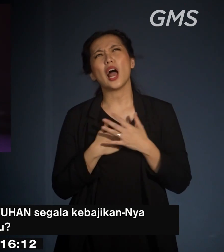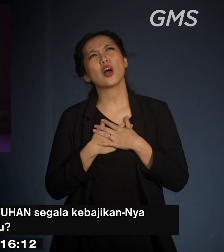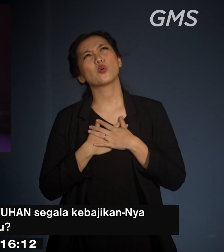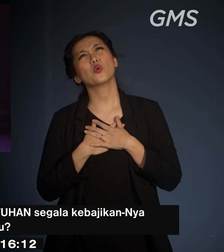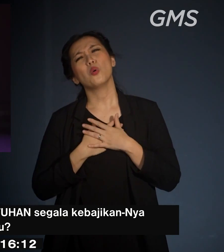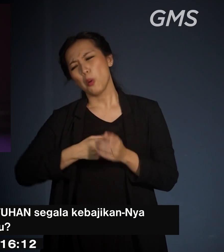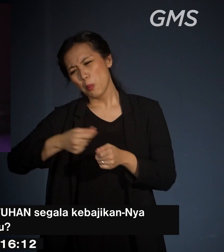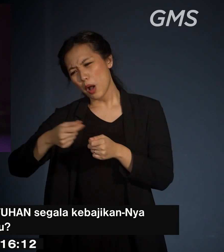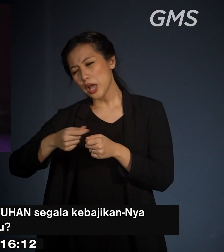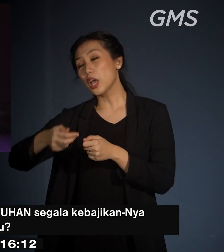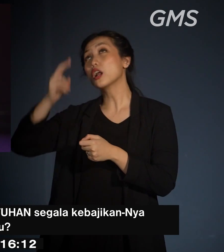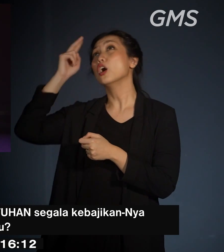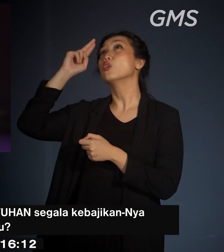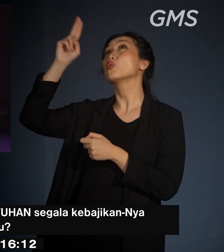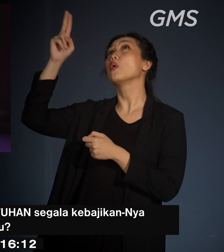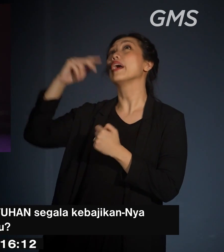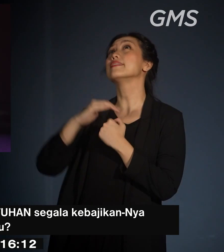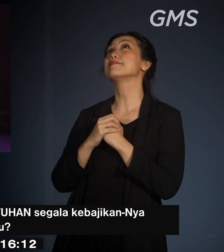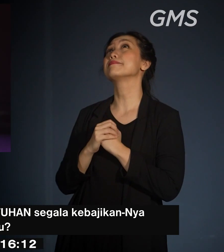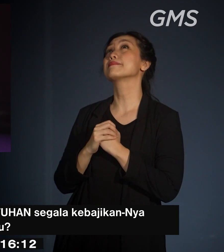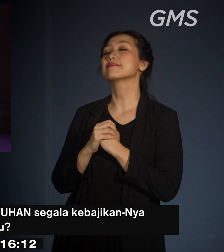segala kebajikannya kepadaku?